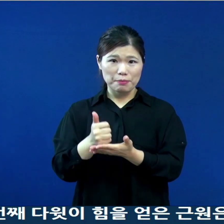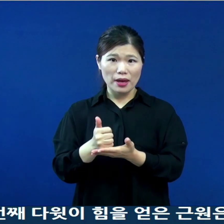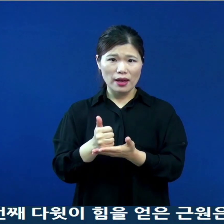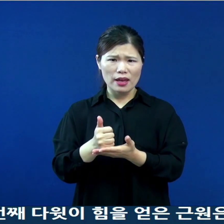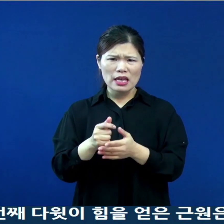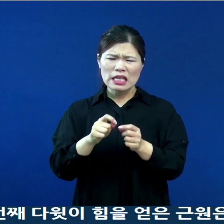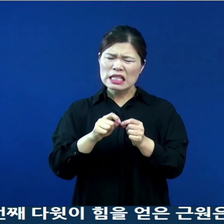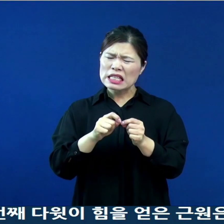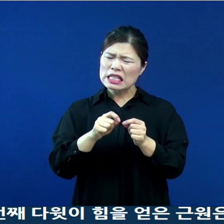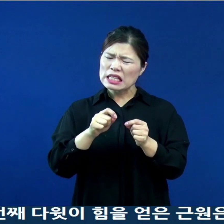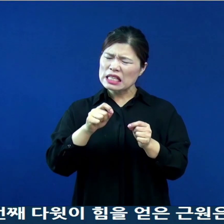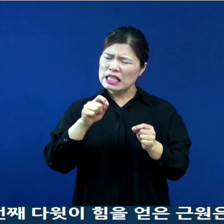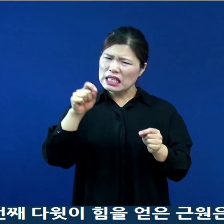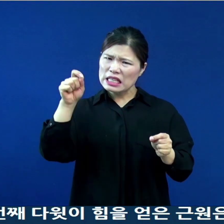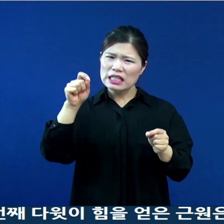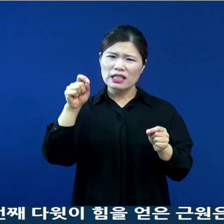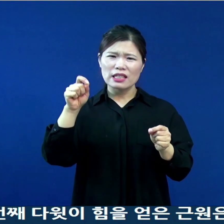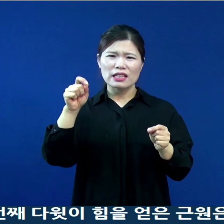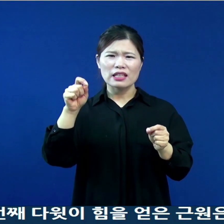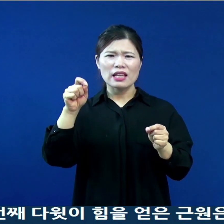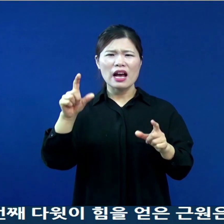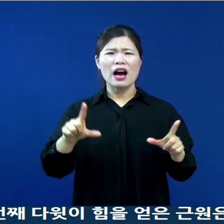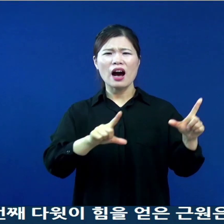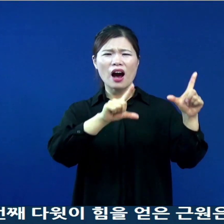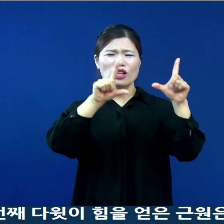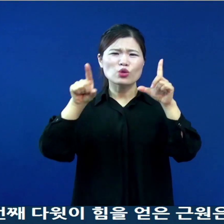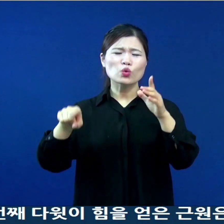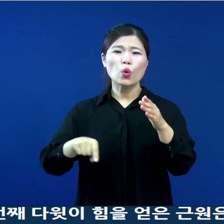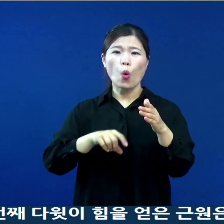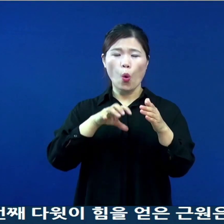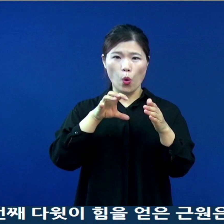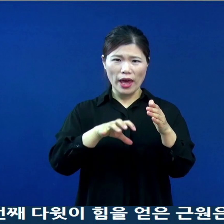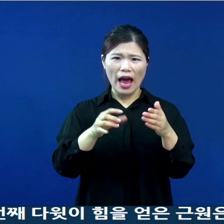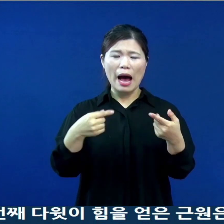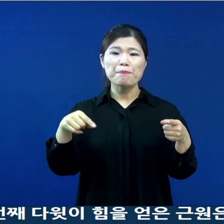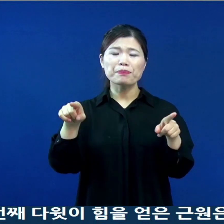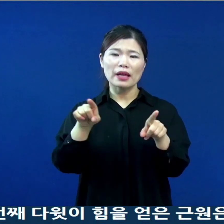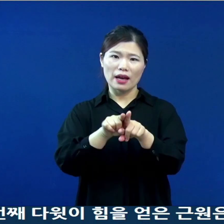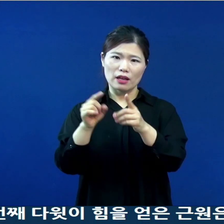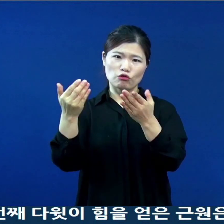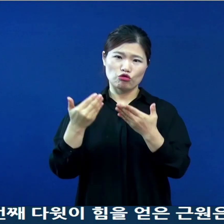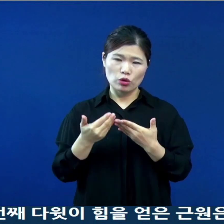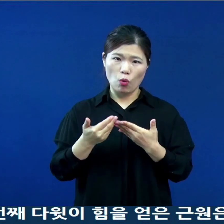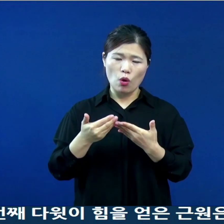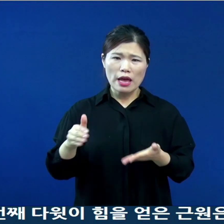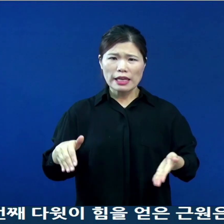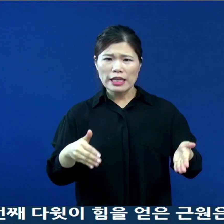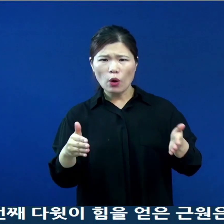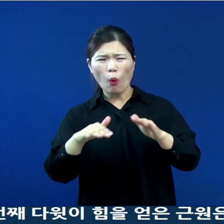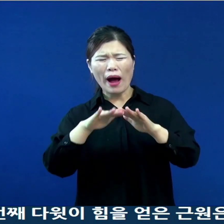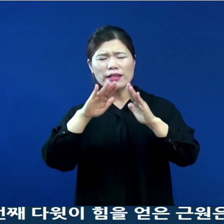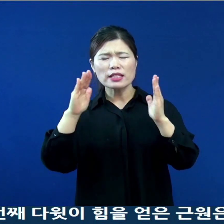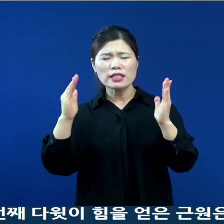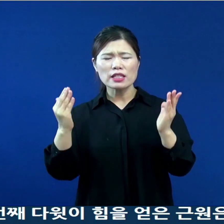긴 여정 속에 보호하심, 긴 여정 속에 함께하심, 그 길을 완전하게 해주심으로 그 길을 따라